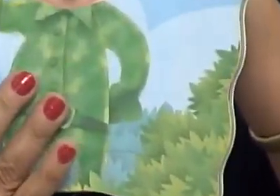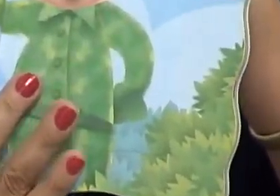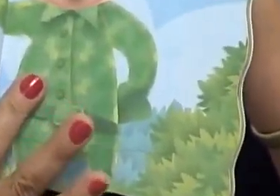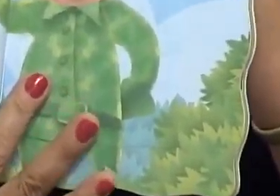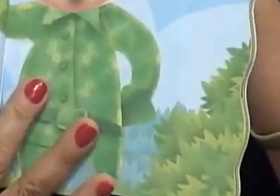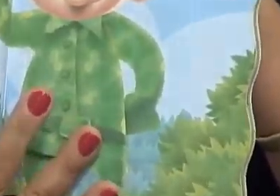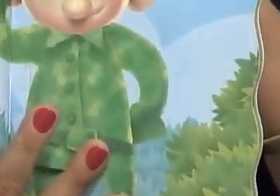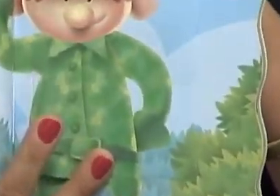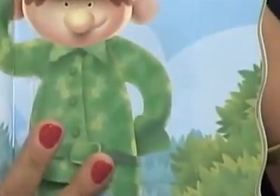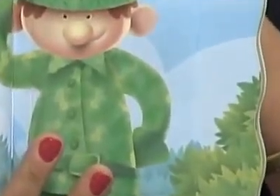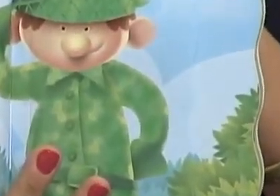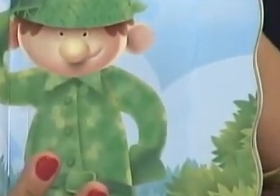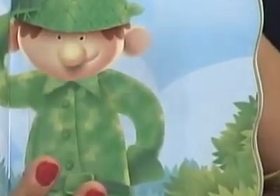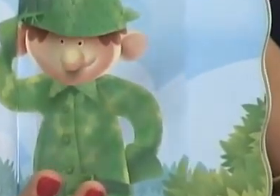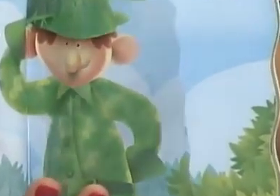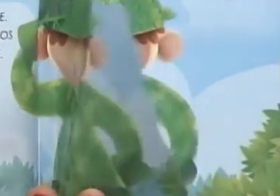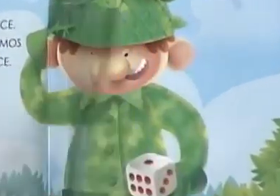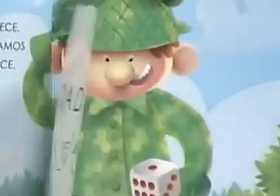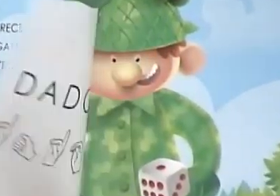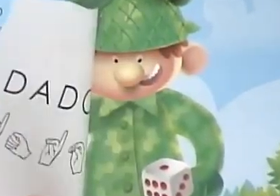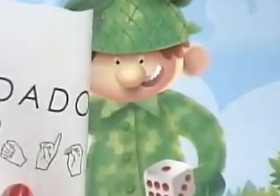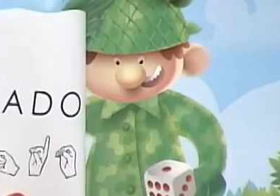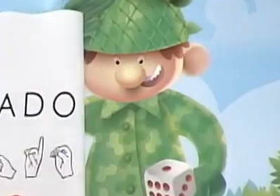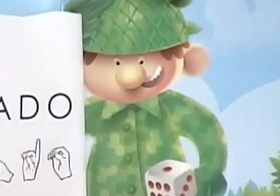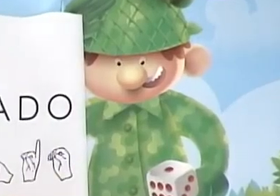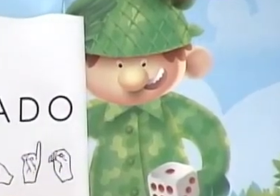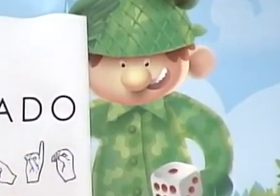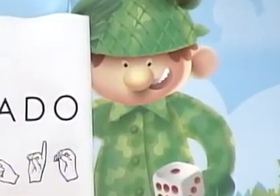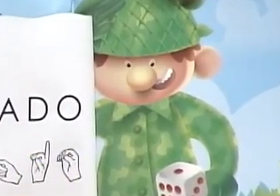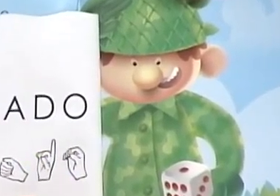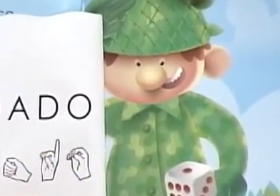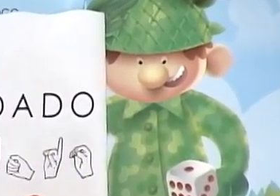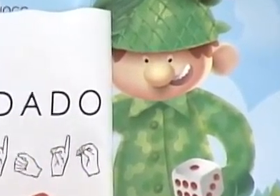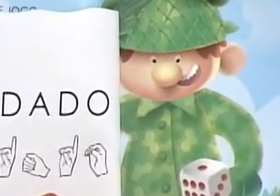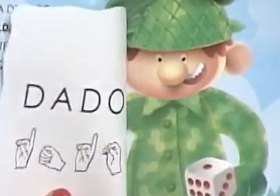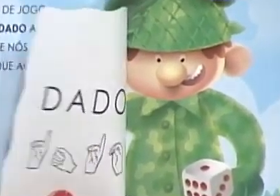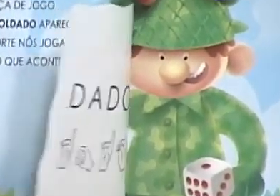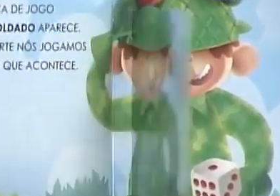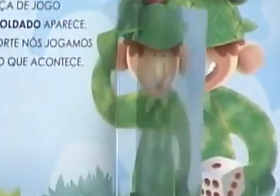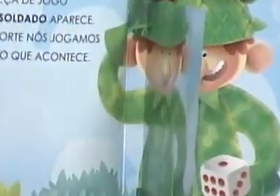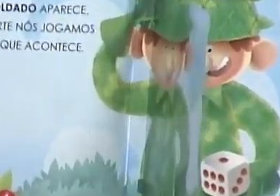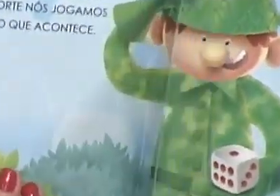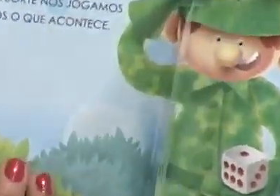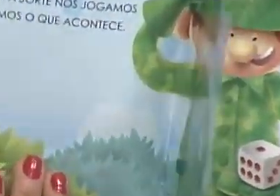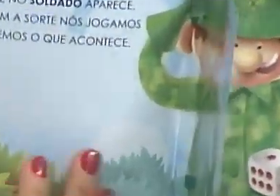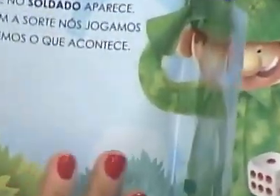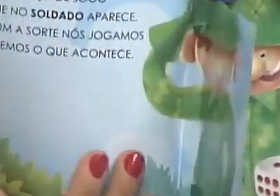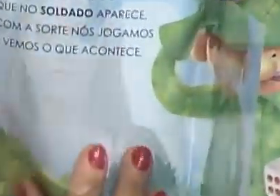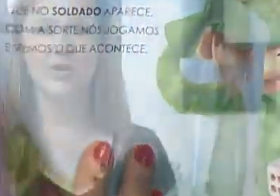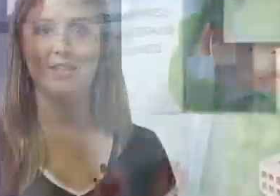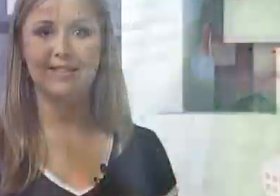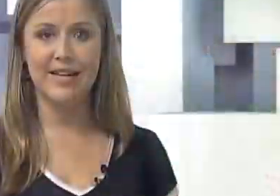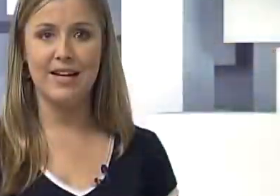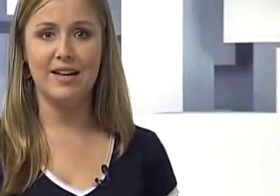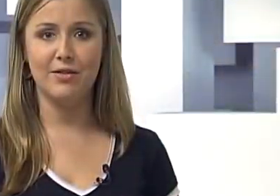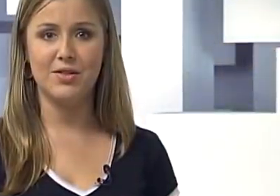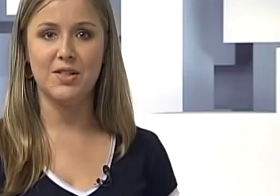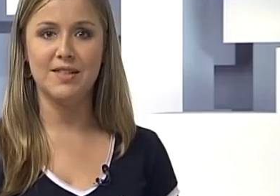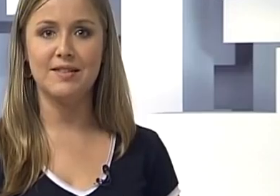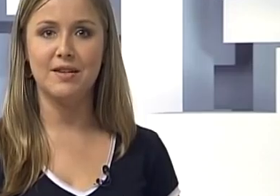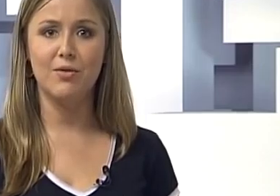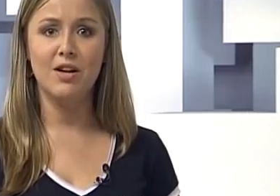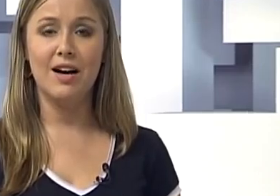de diversas áreas estão se interessando também pela obra, né? E muitas vezes adultos que não tiveram oportunidade de ir lá na infância conhecer a